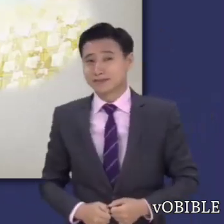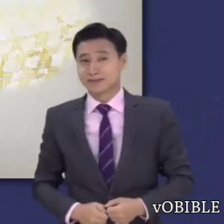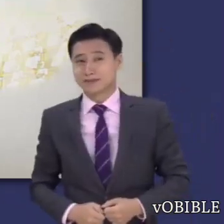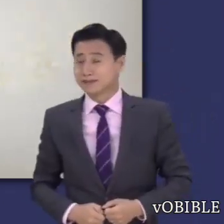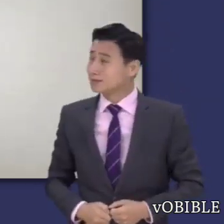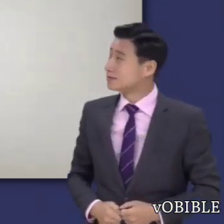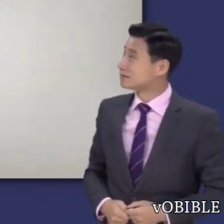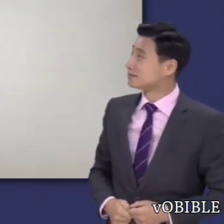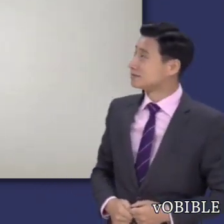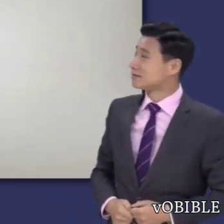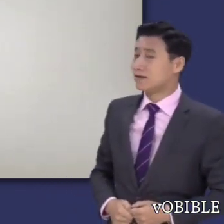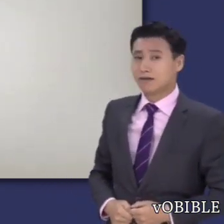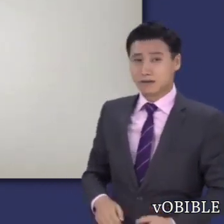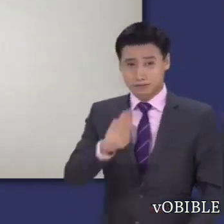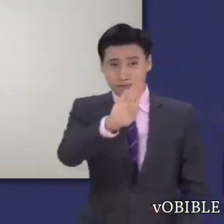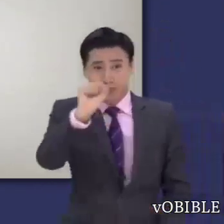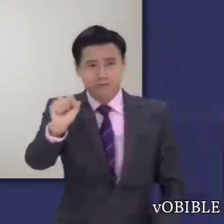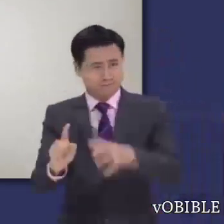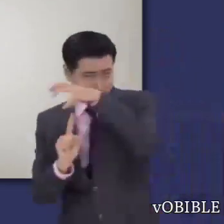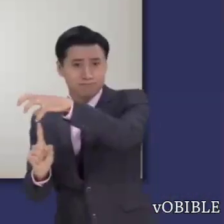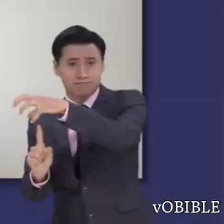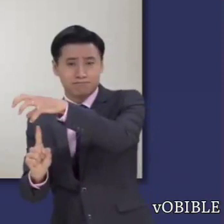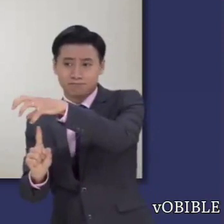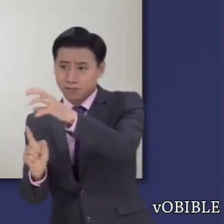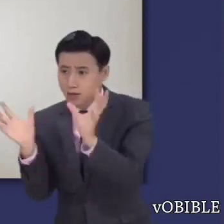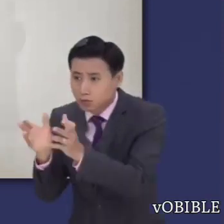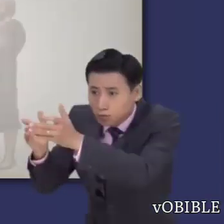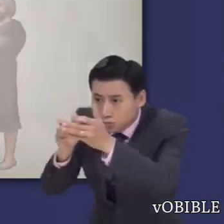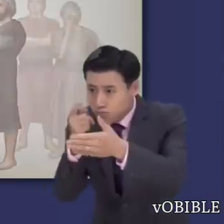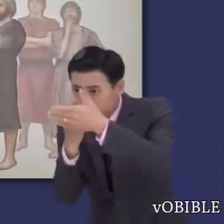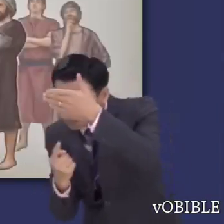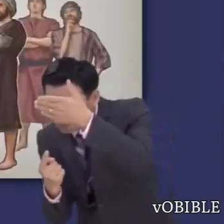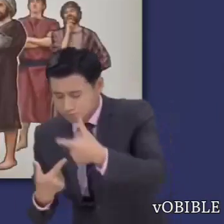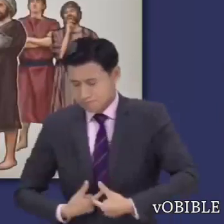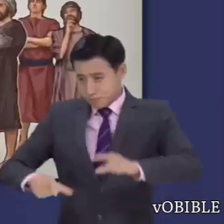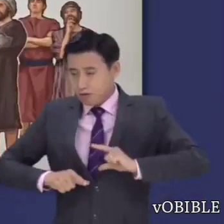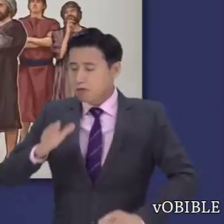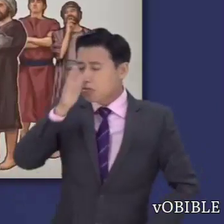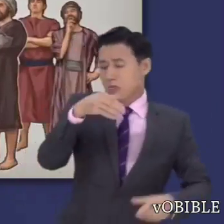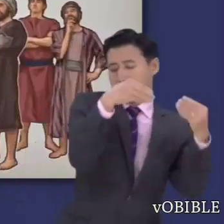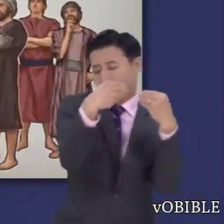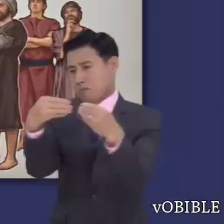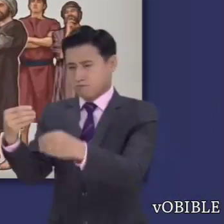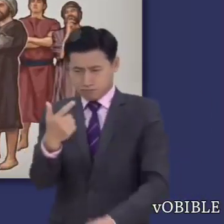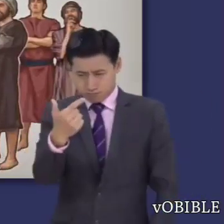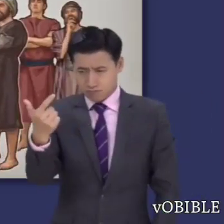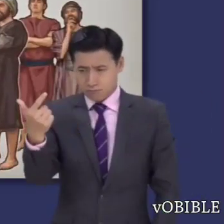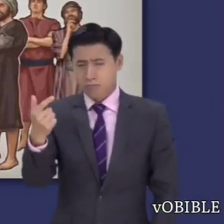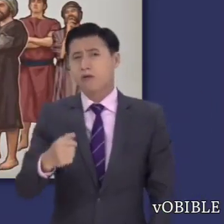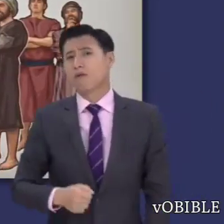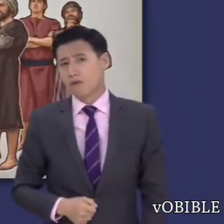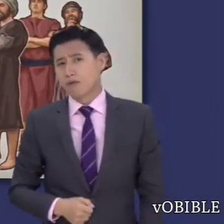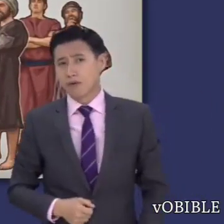灯。第二章，彼得警告说，会众里会有假导师出现，他们会引入